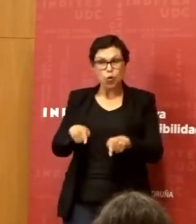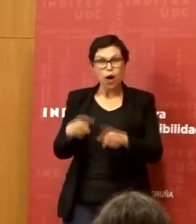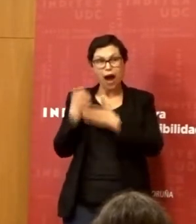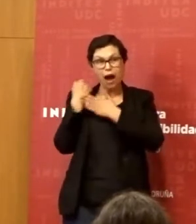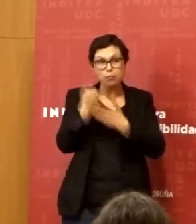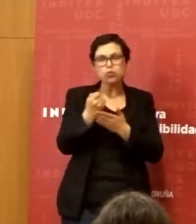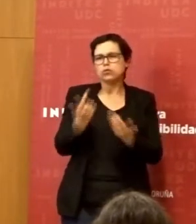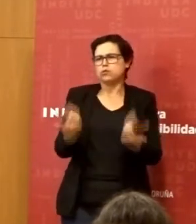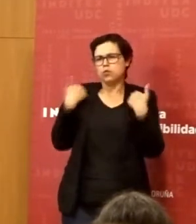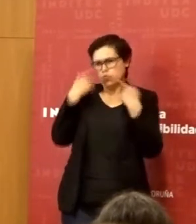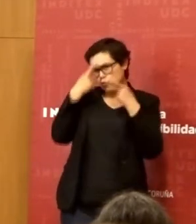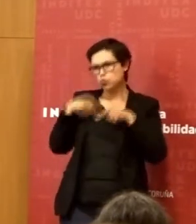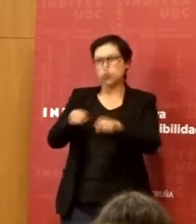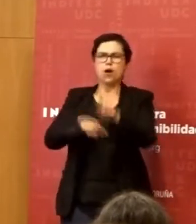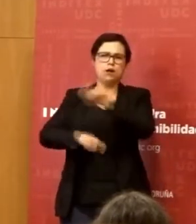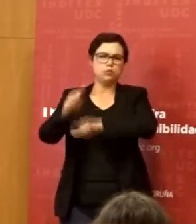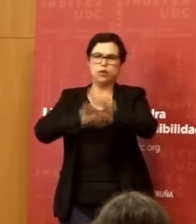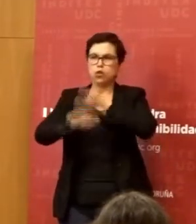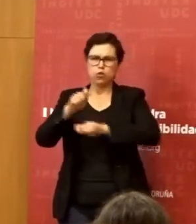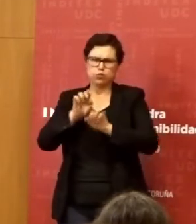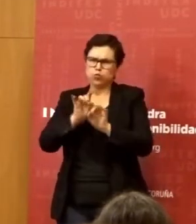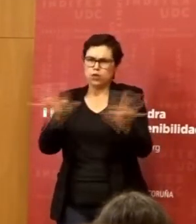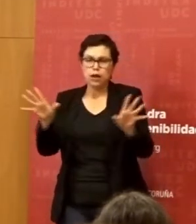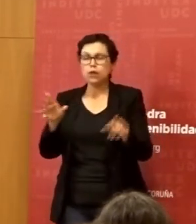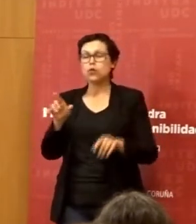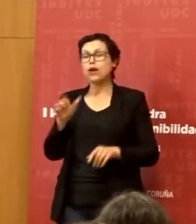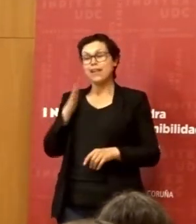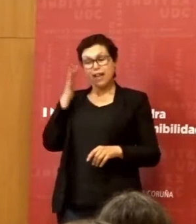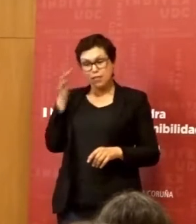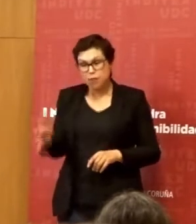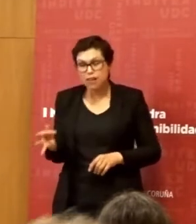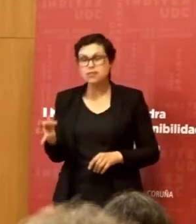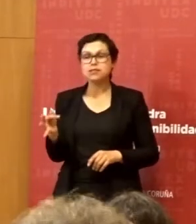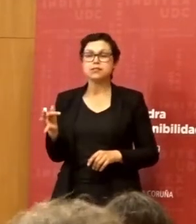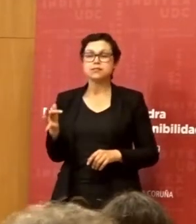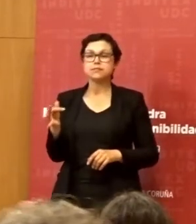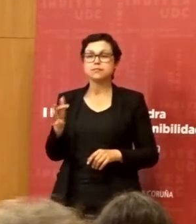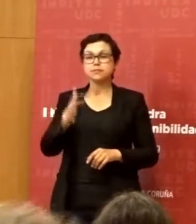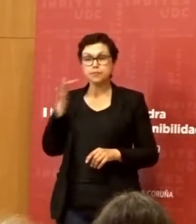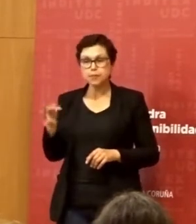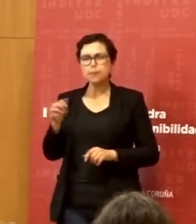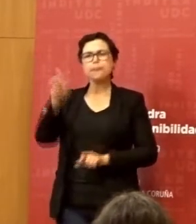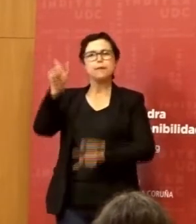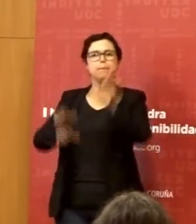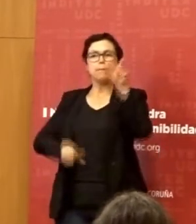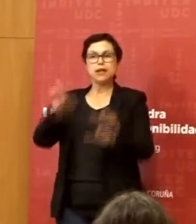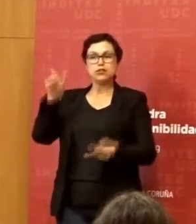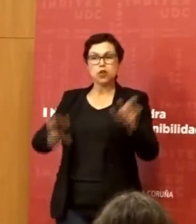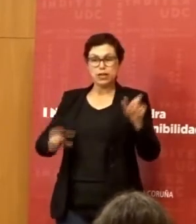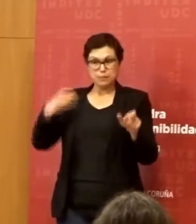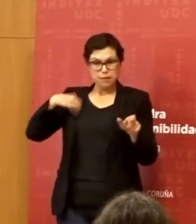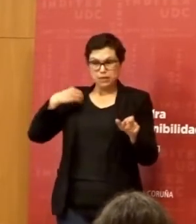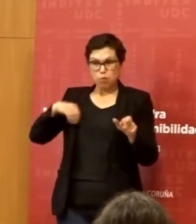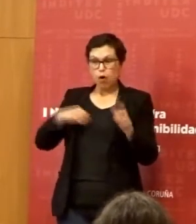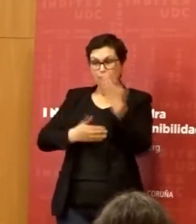las asociaciones. Y por supuesto, hay que concienciar también a las personas, a las propias